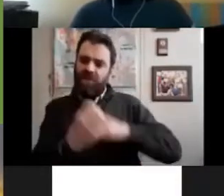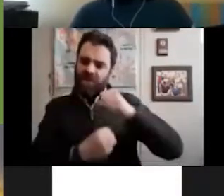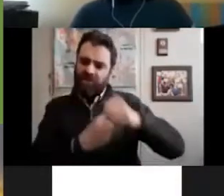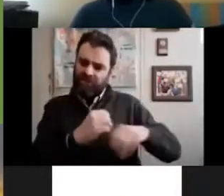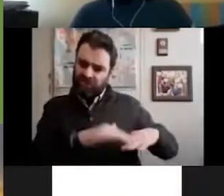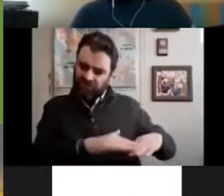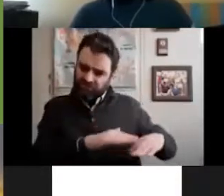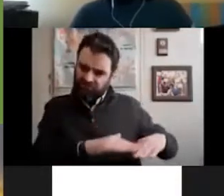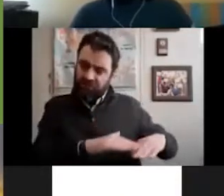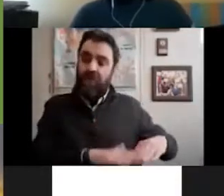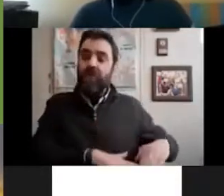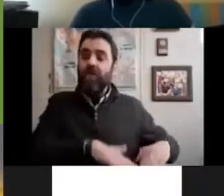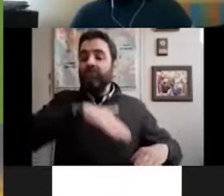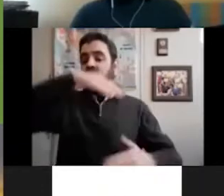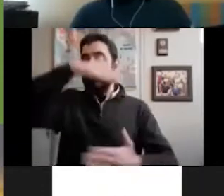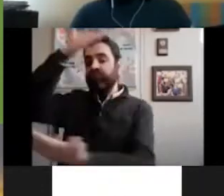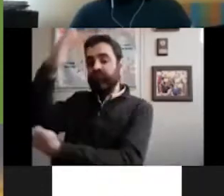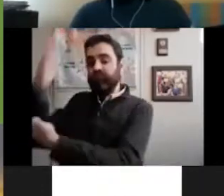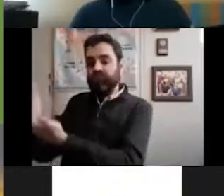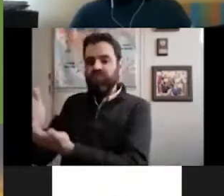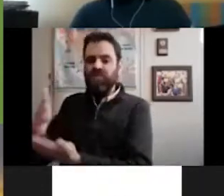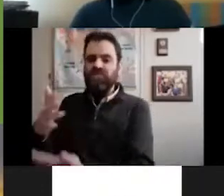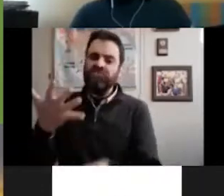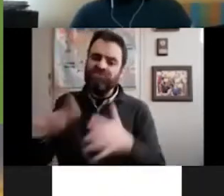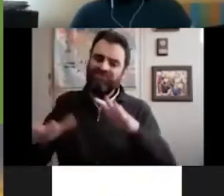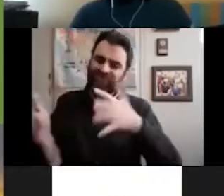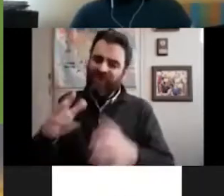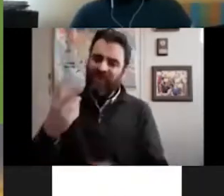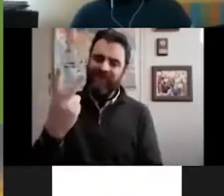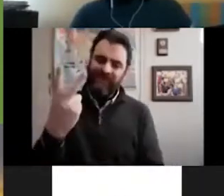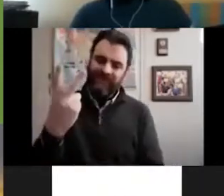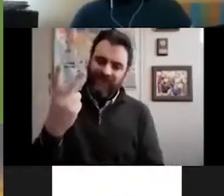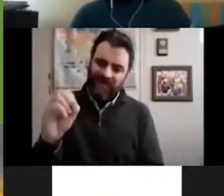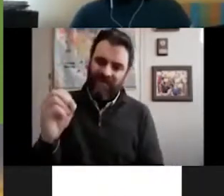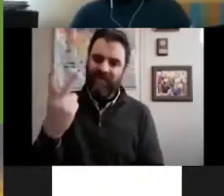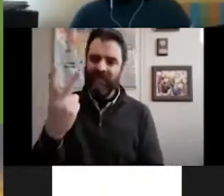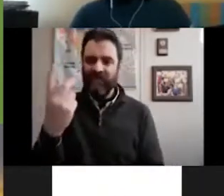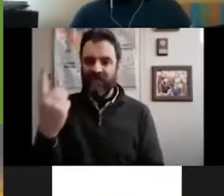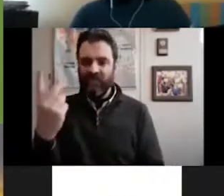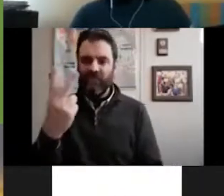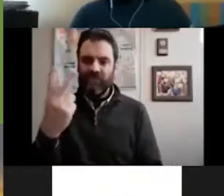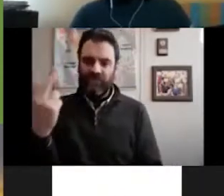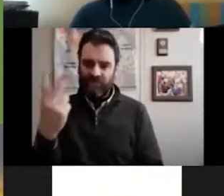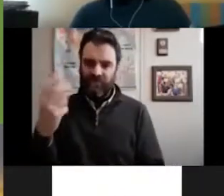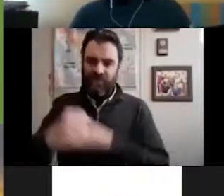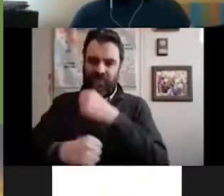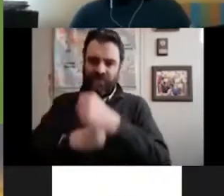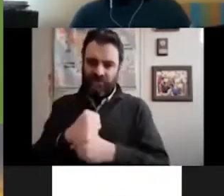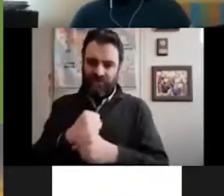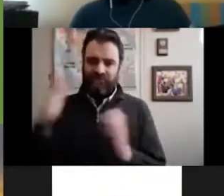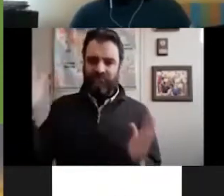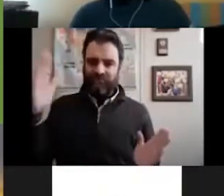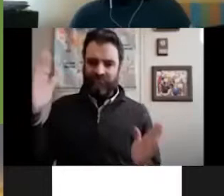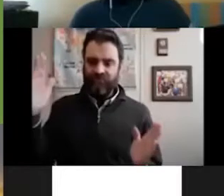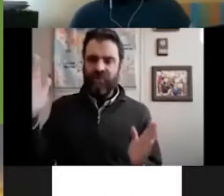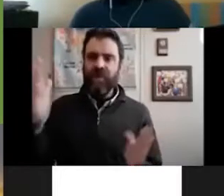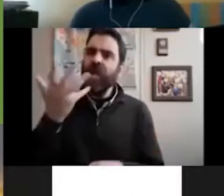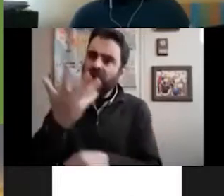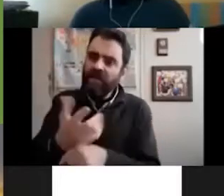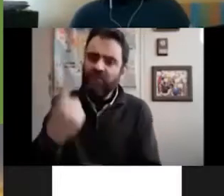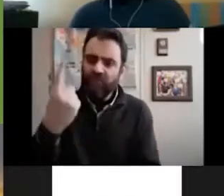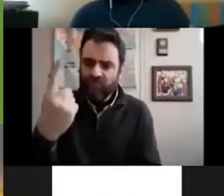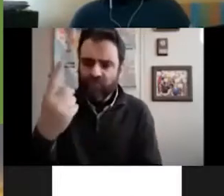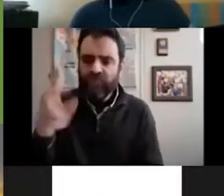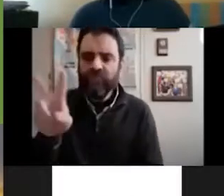qué edades? Hay niños desde 3 años aproximadamente hasta 20, 21, 22